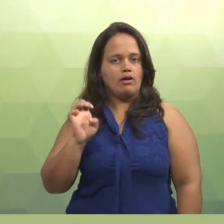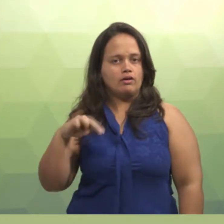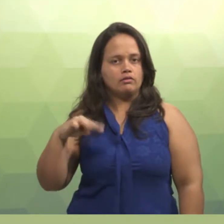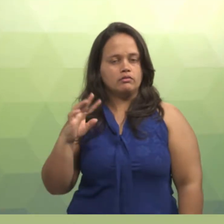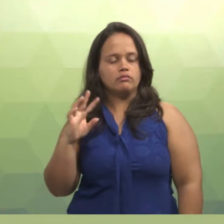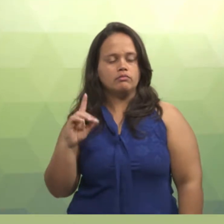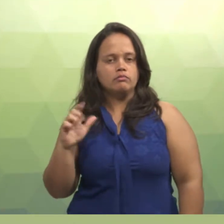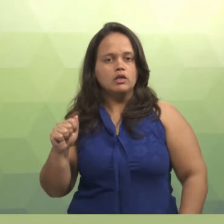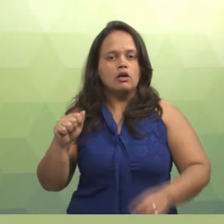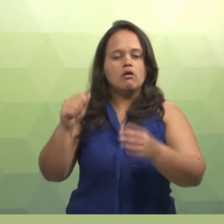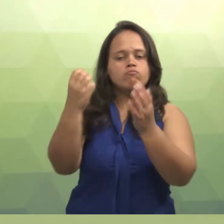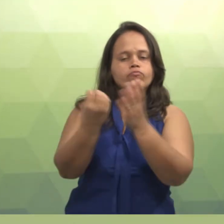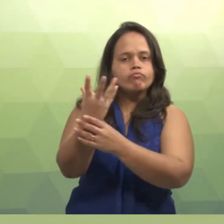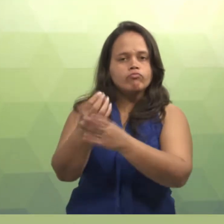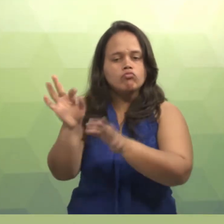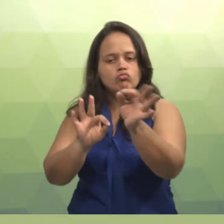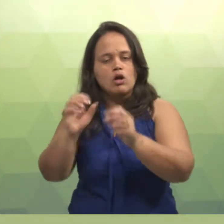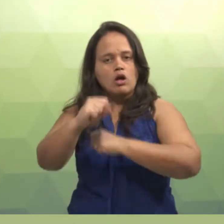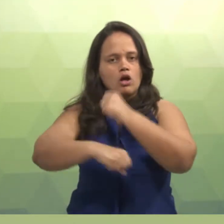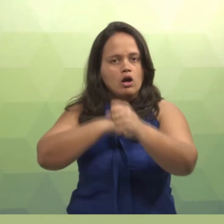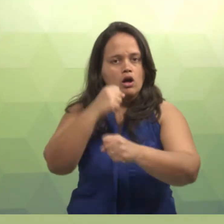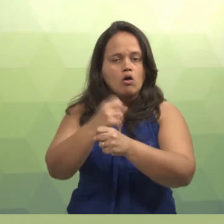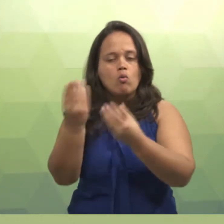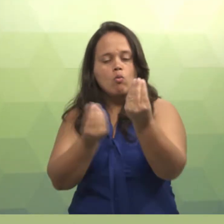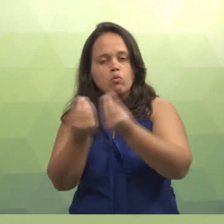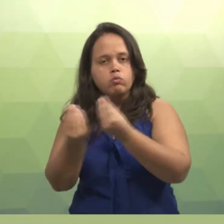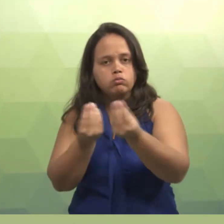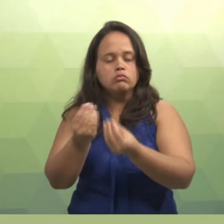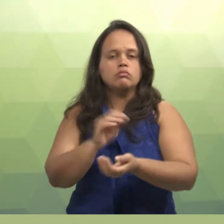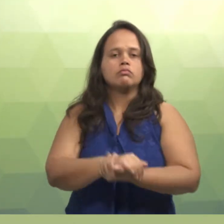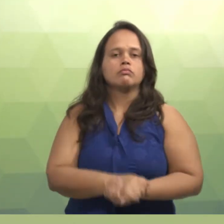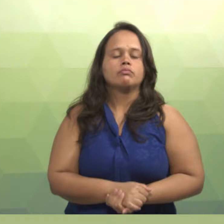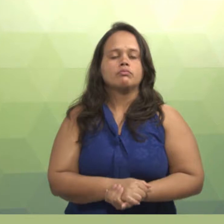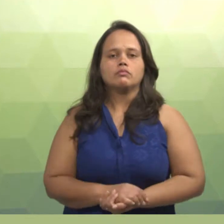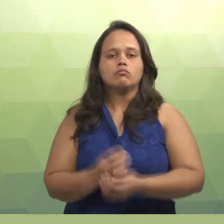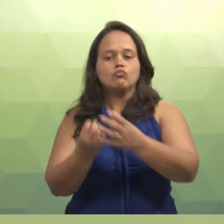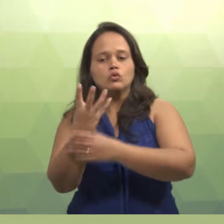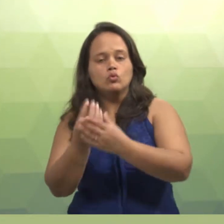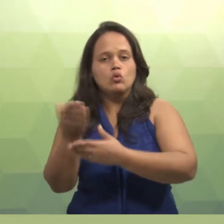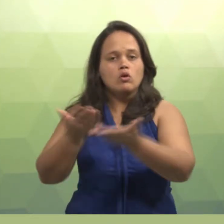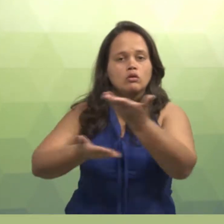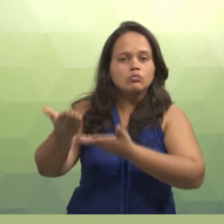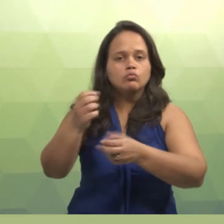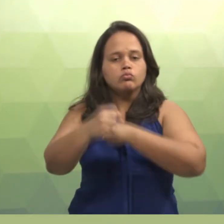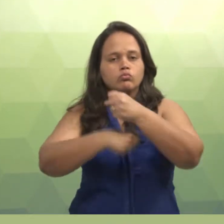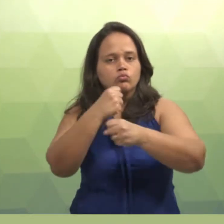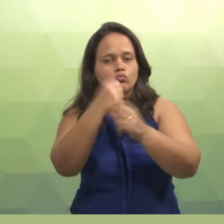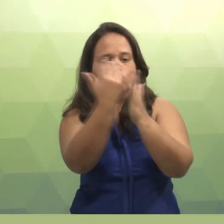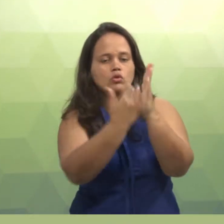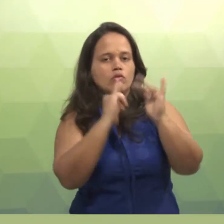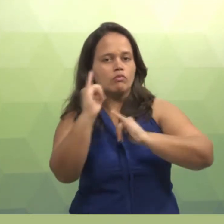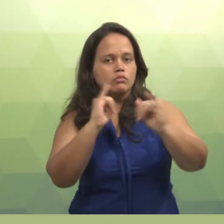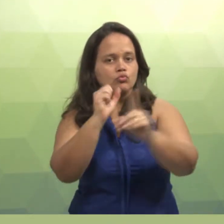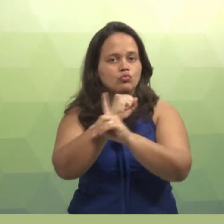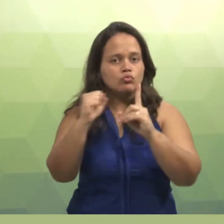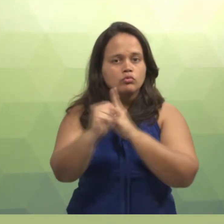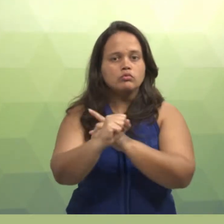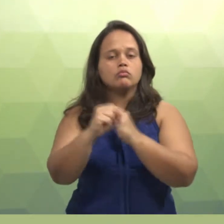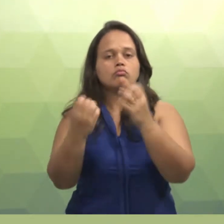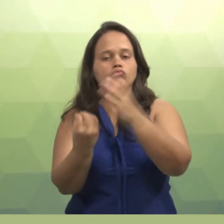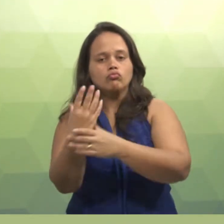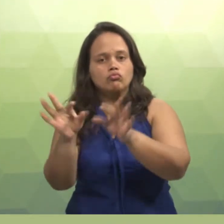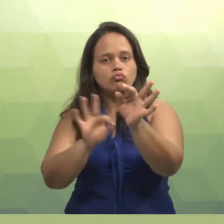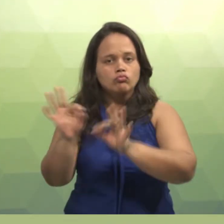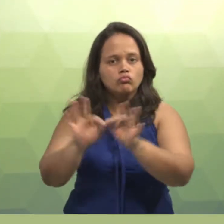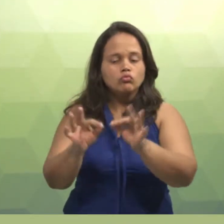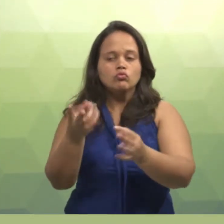escrituração contábil nos termos da legislação vigente, além de outras obrigações instituídas por lei ou por norma da Secretaria de Estado